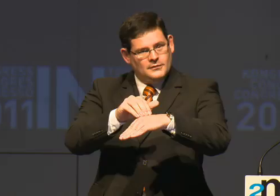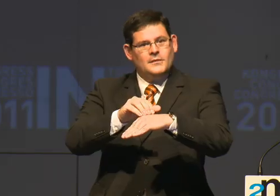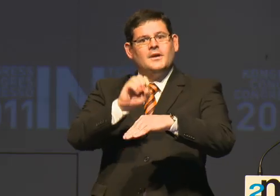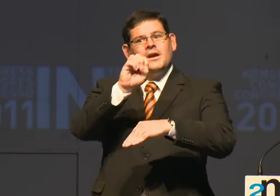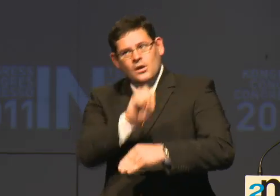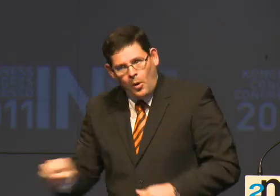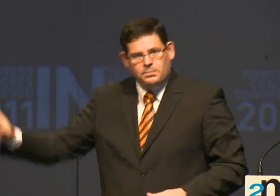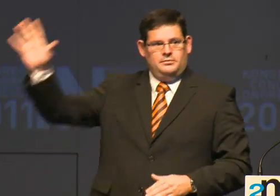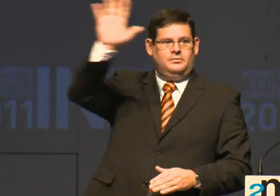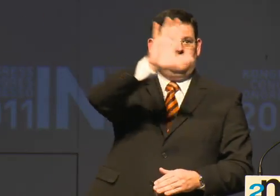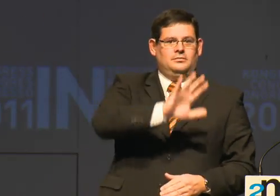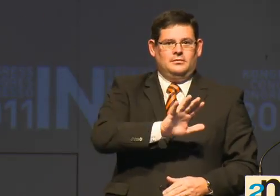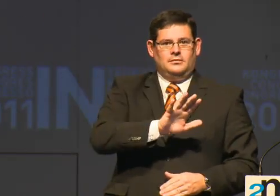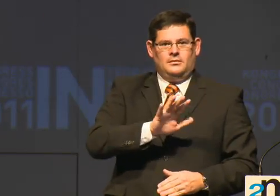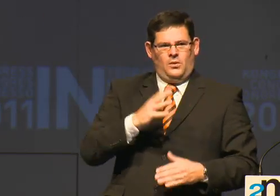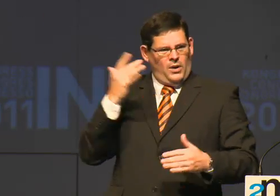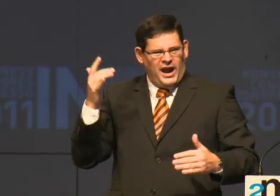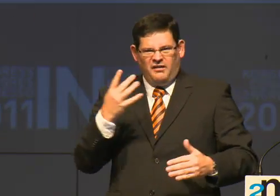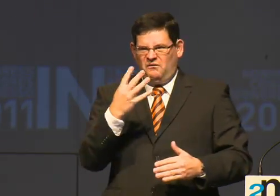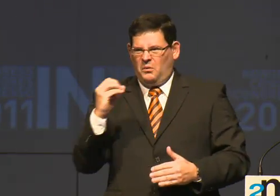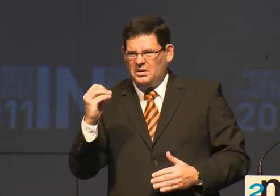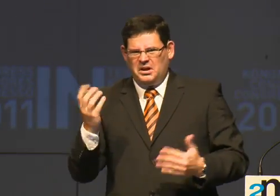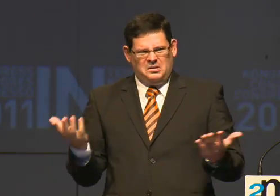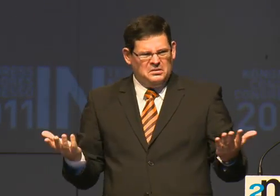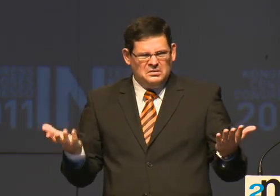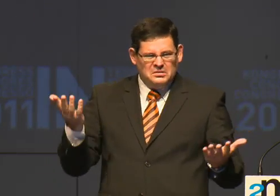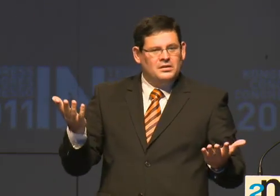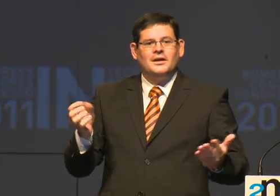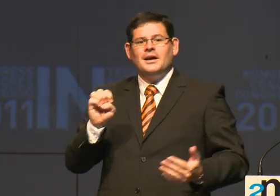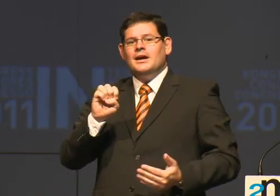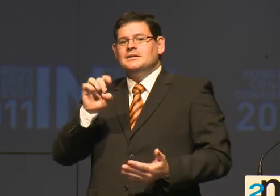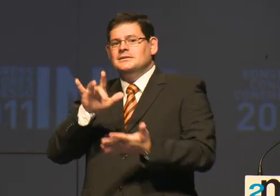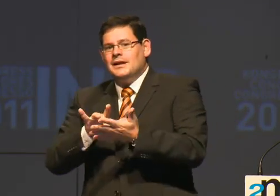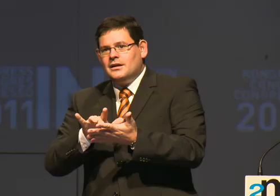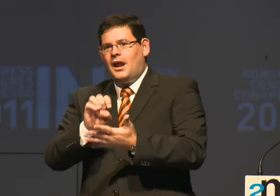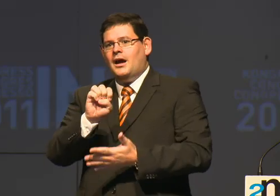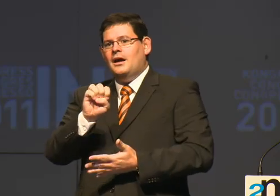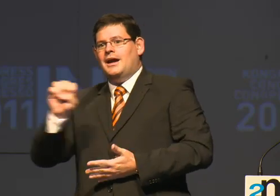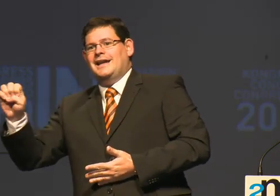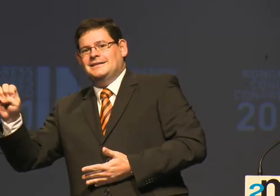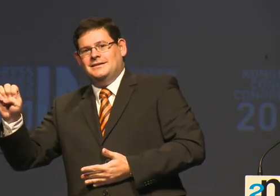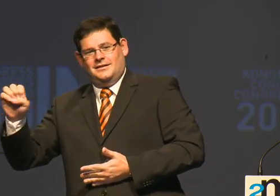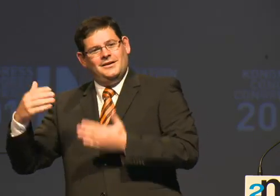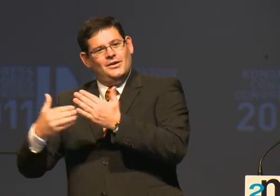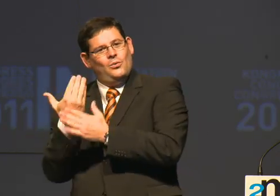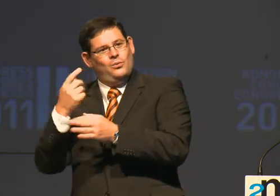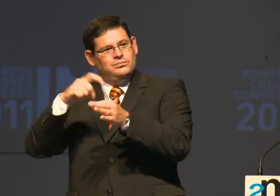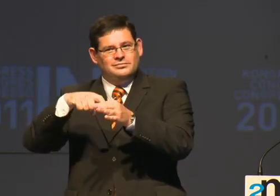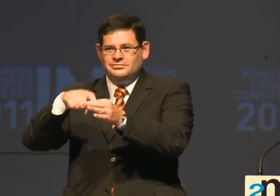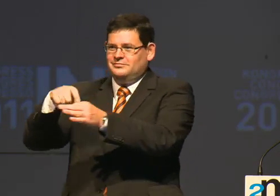Il faut savoir que le niveau d'emploi des personnes à tête de handicap est relativement bas.